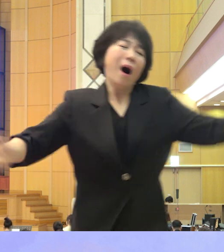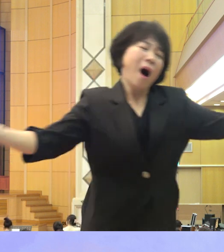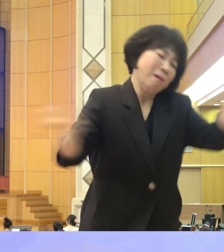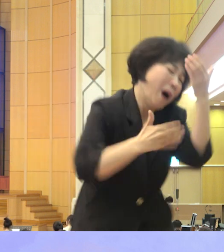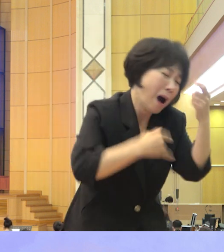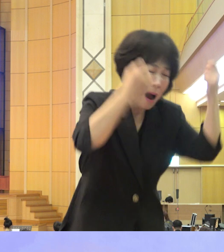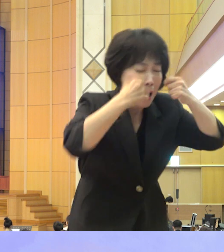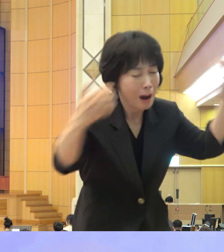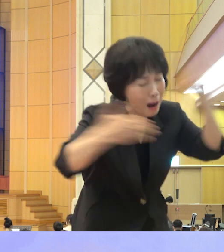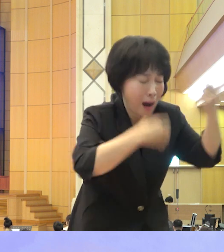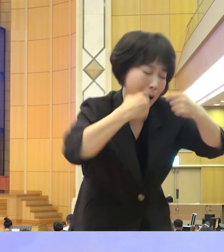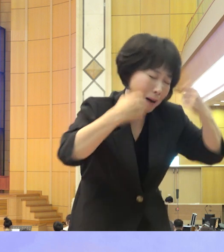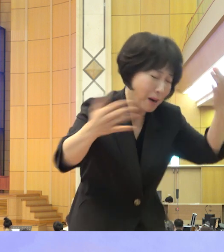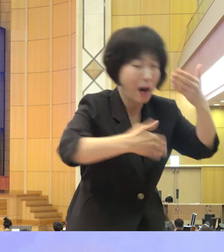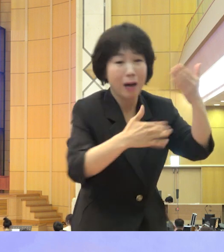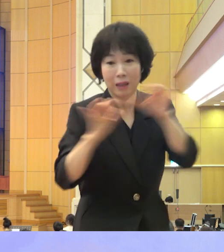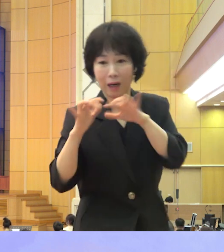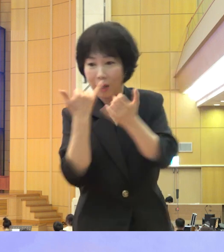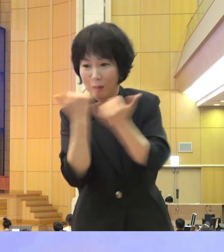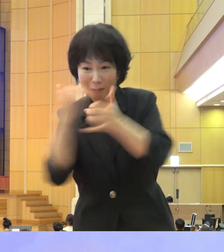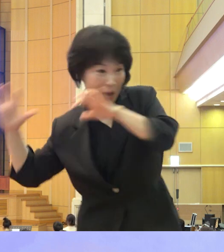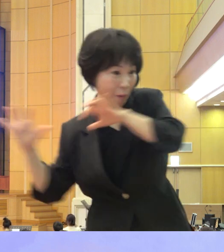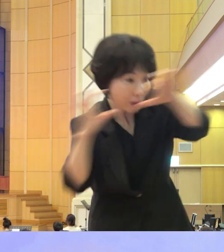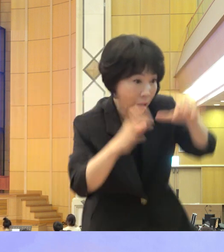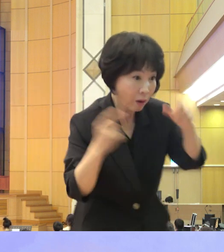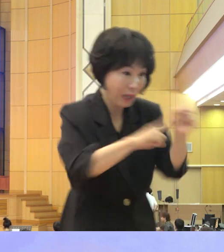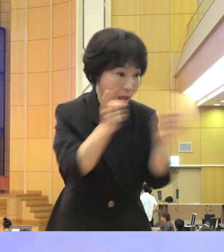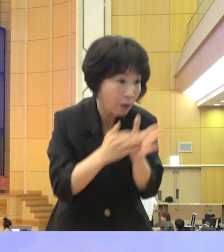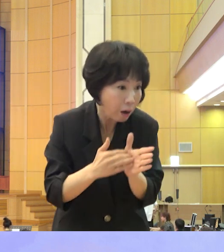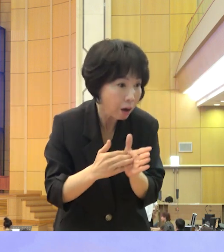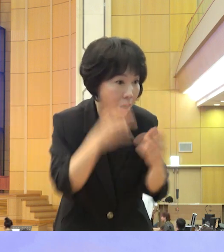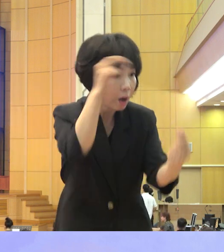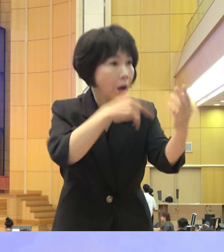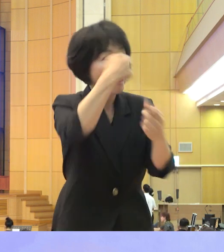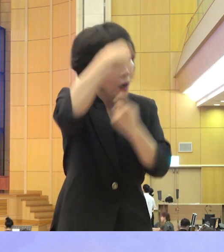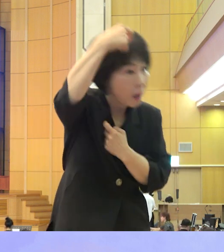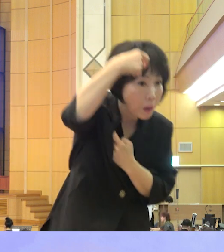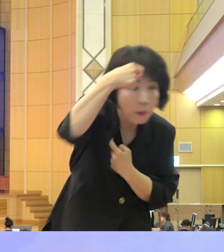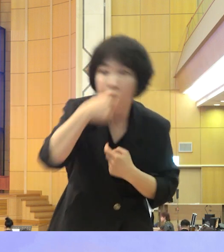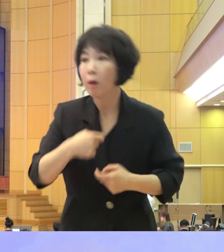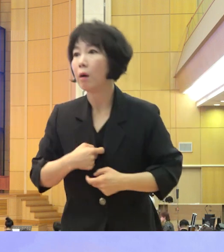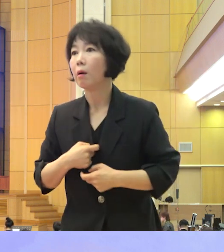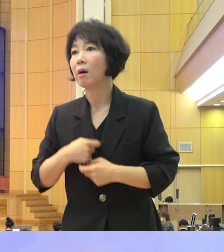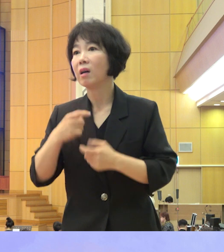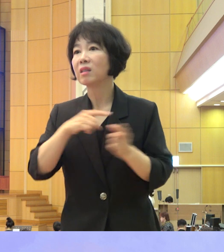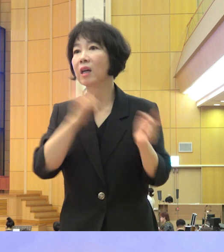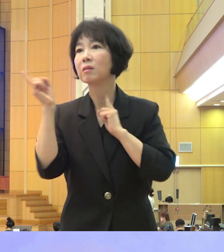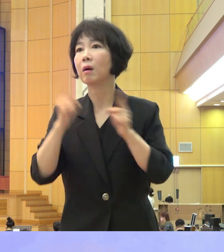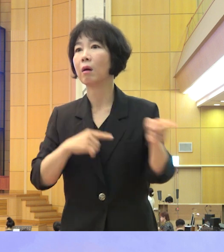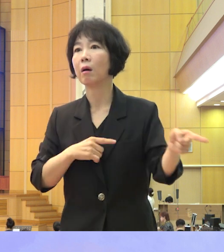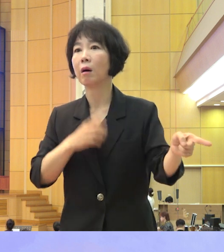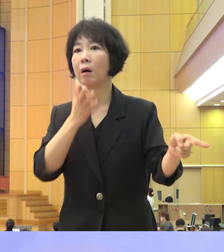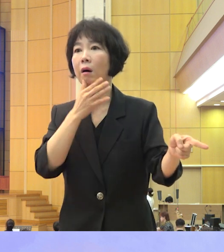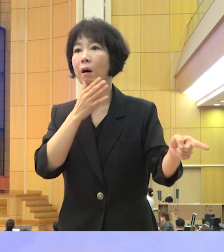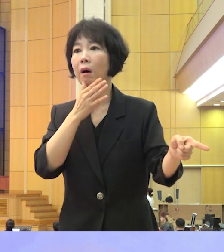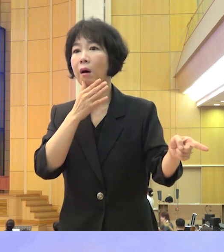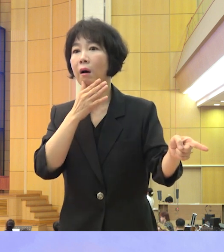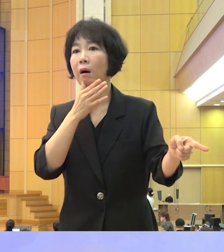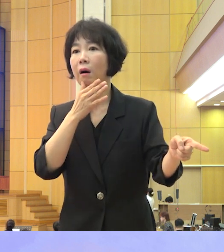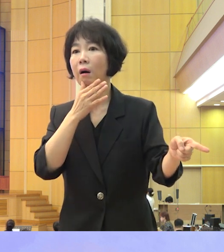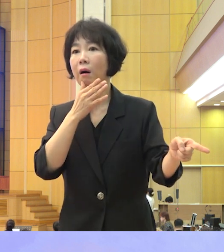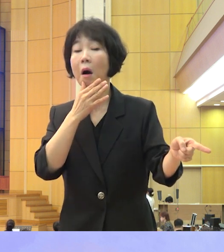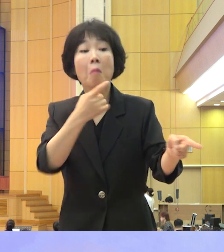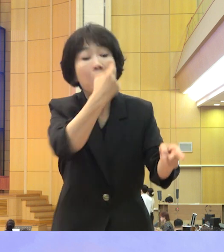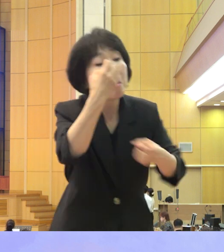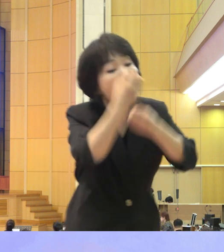흘리면서 기뻐하면서 가족들과 사람들한테 얘기하는데 그분이 뭐라고 하냐면 천국을 갔다는